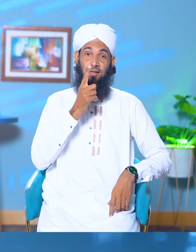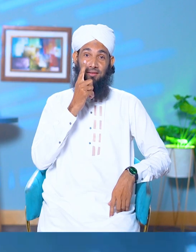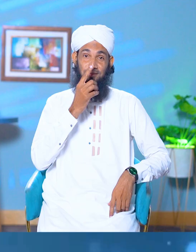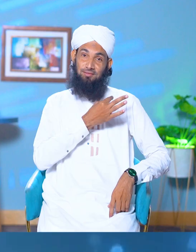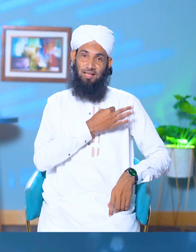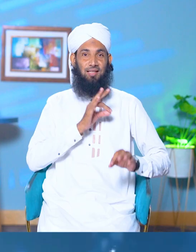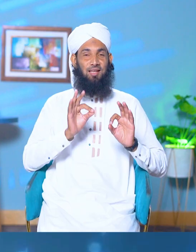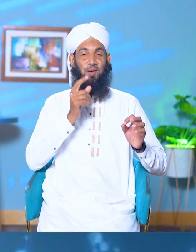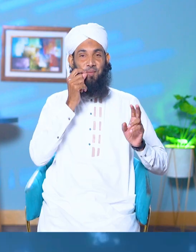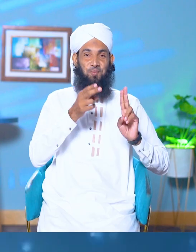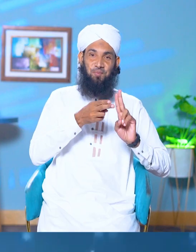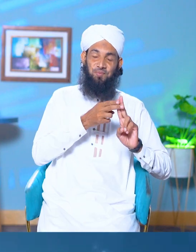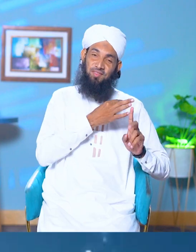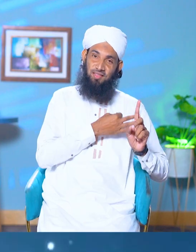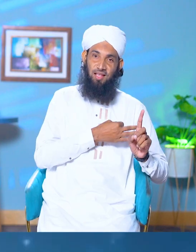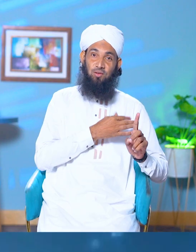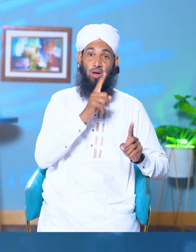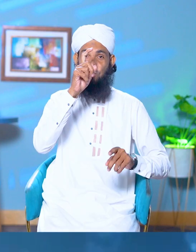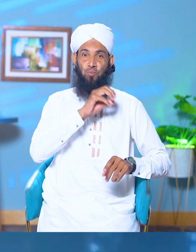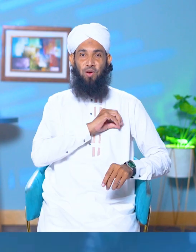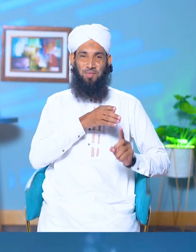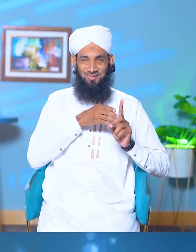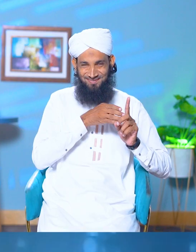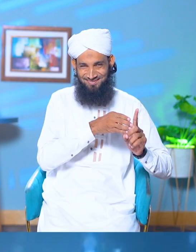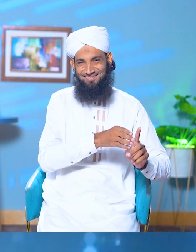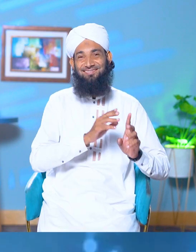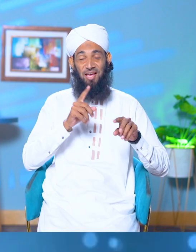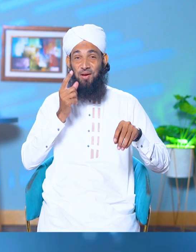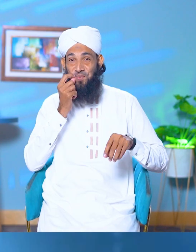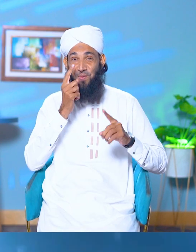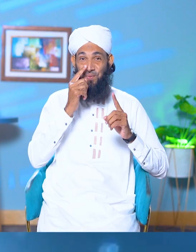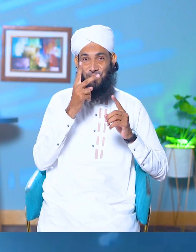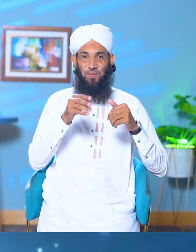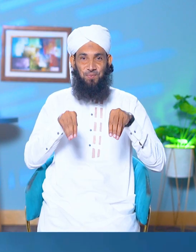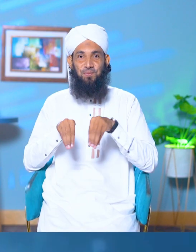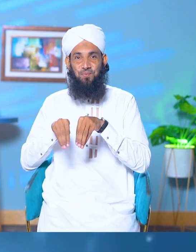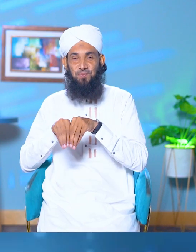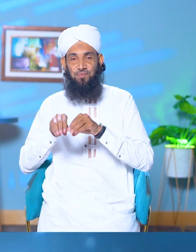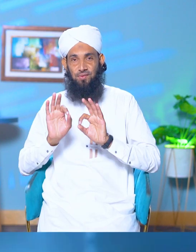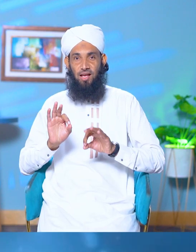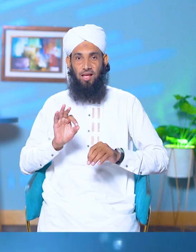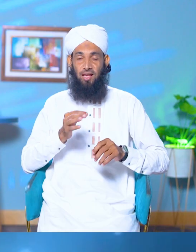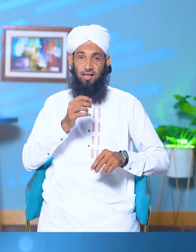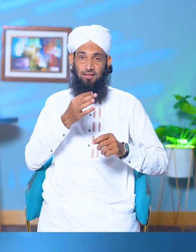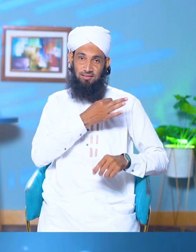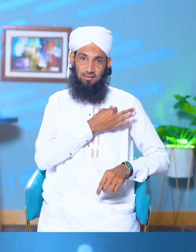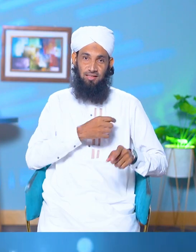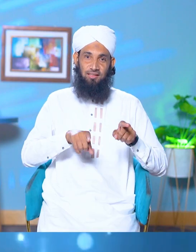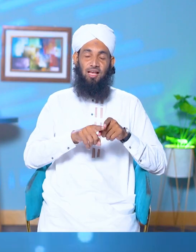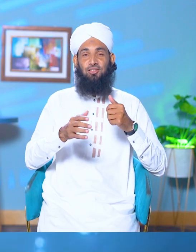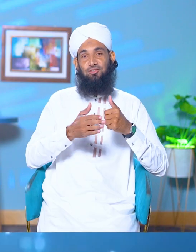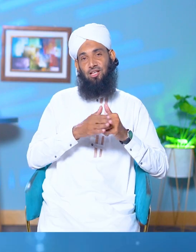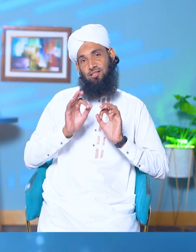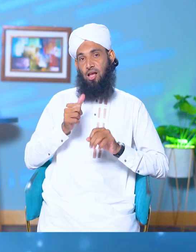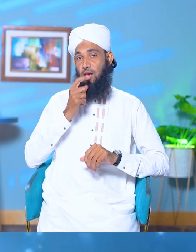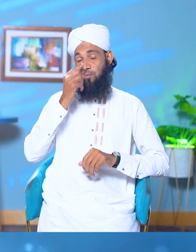تاکہ ہمارے گھر میں نمازی پیدا ہوں اور اللہ اور رسول کی فرما برداری کرنے والے پیدا ہوں، تو ماں باپ کو پھر اس کا احترام